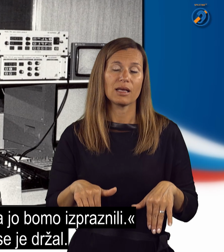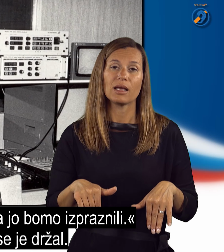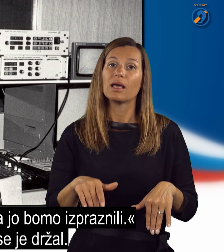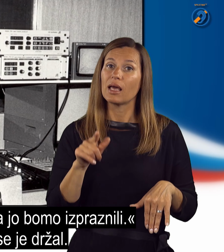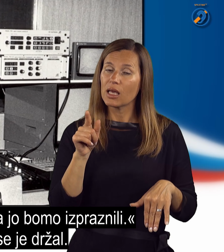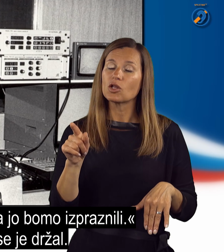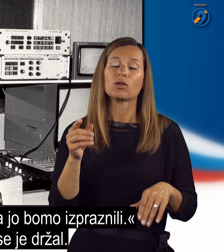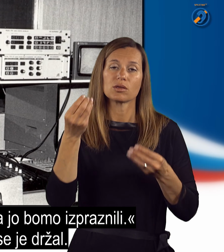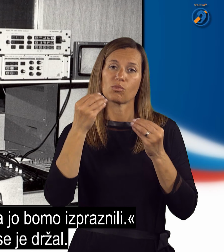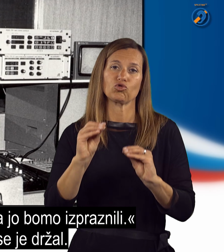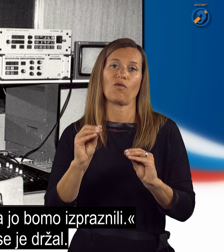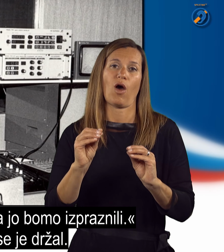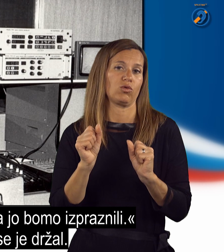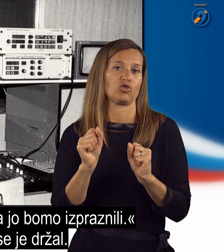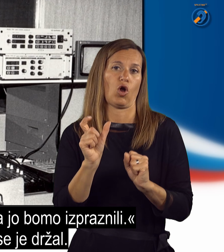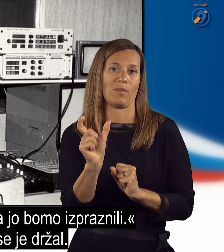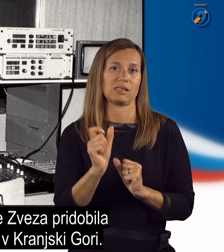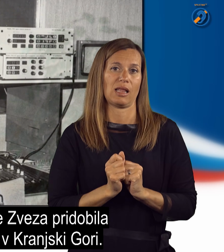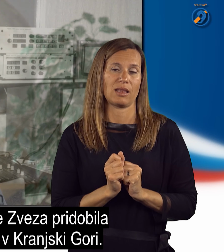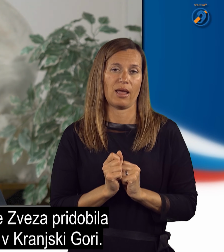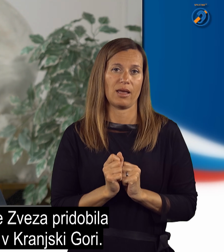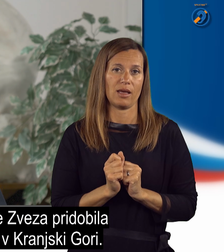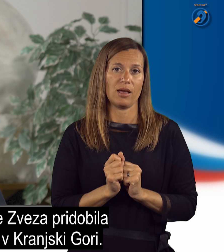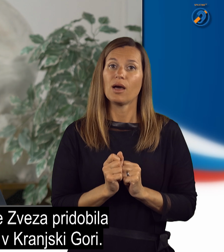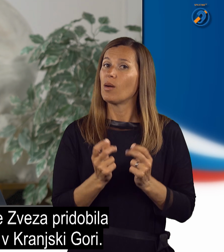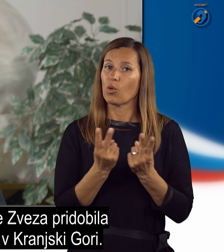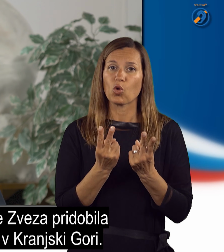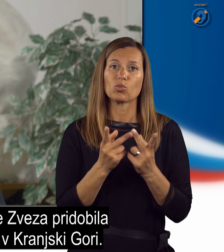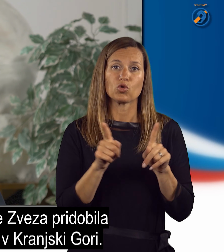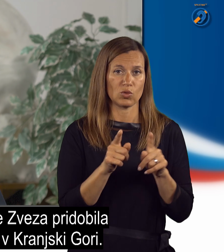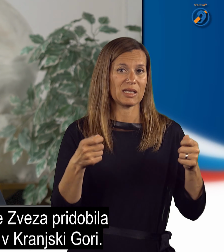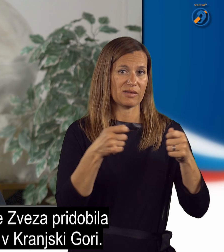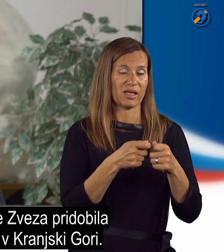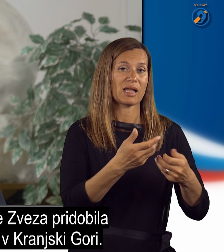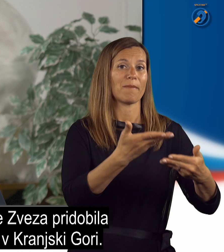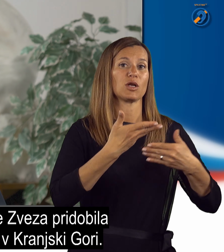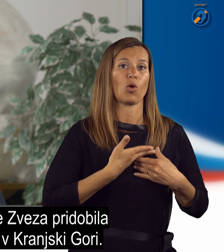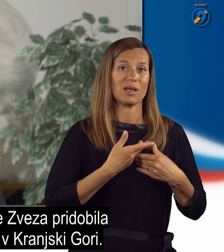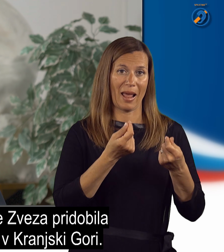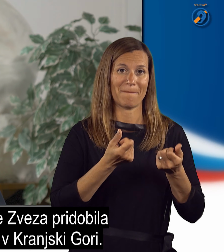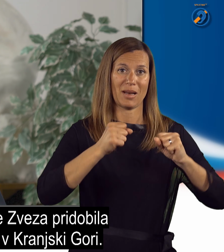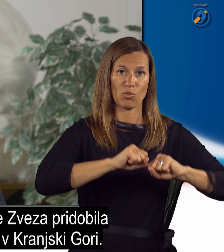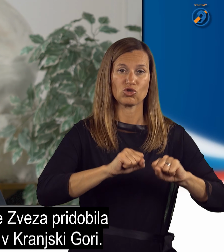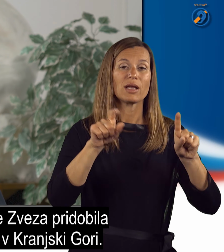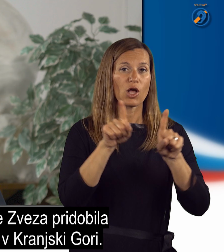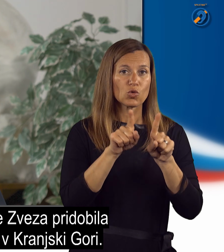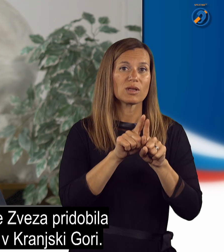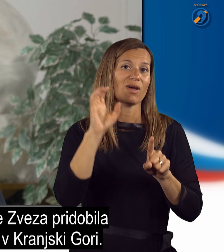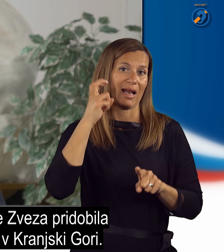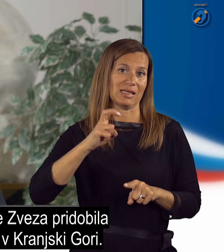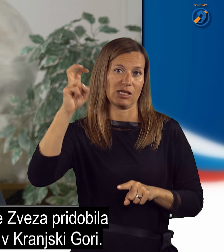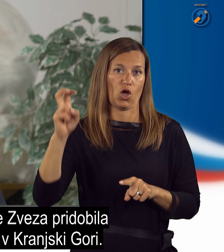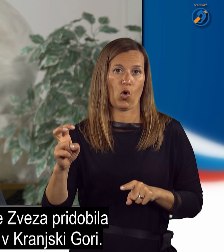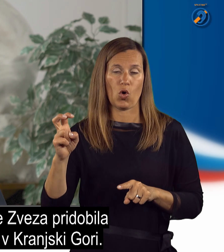in besed se je držal. Približno enako je Zveza pridobila premoženje tudi v